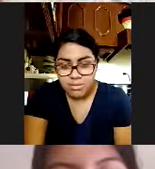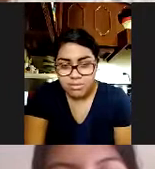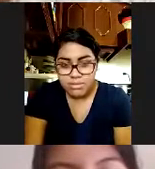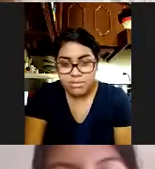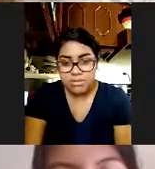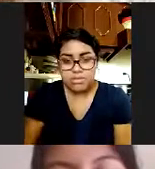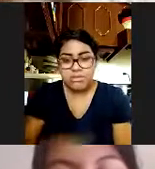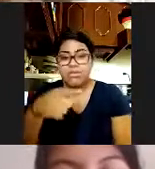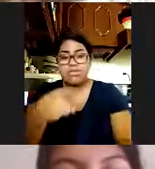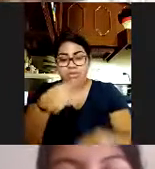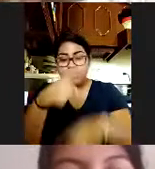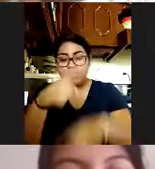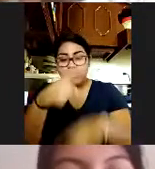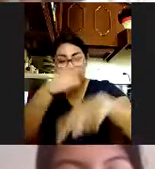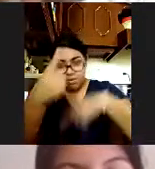de...